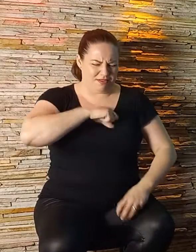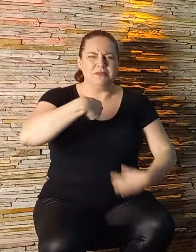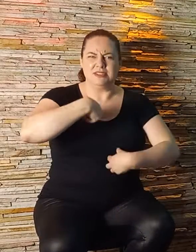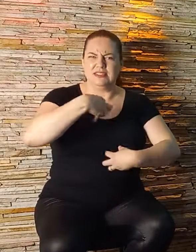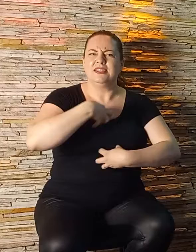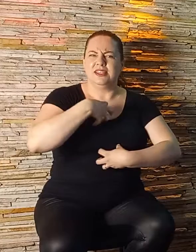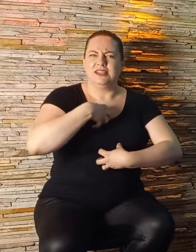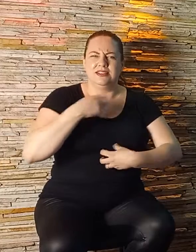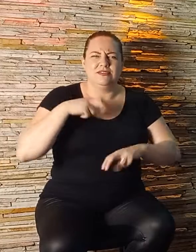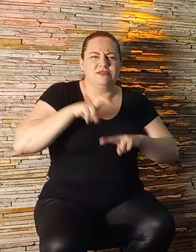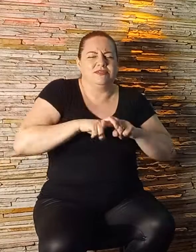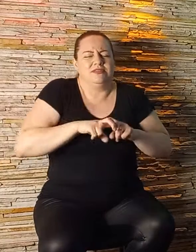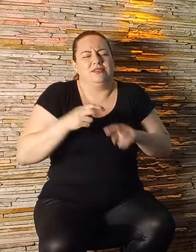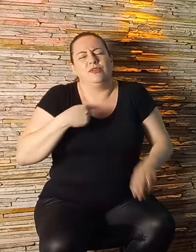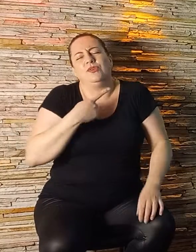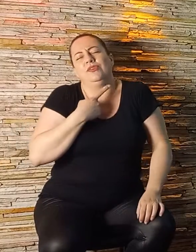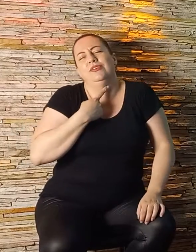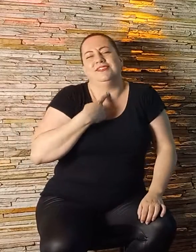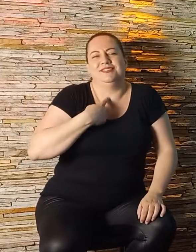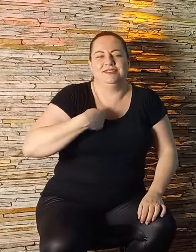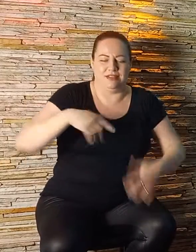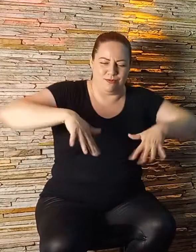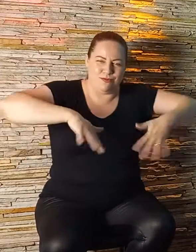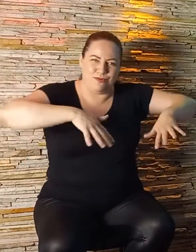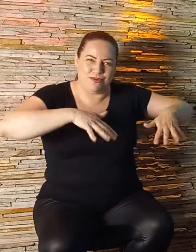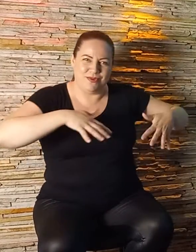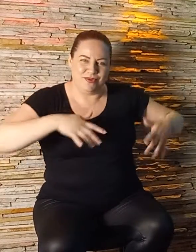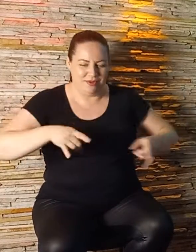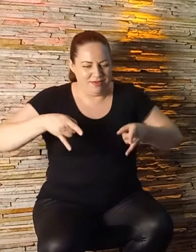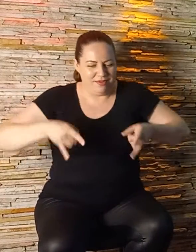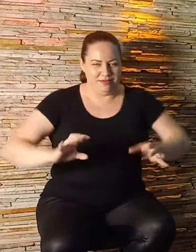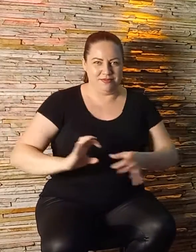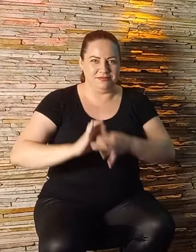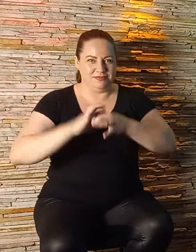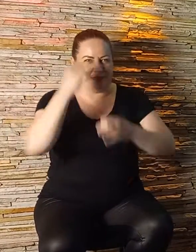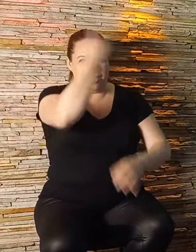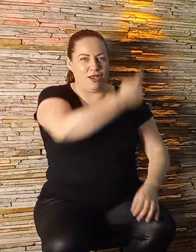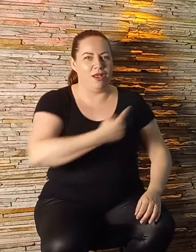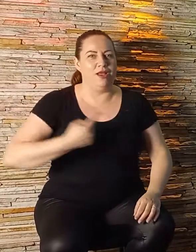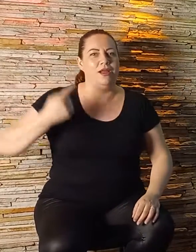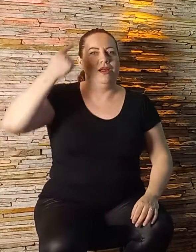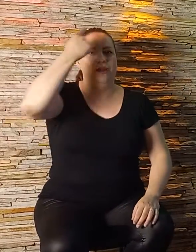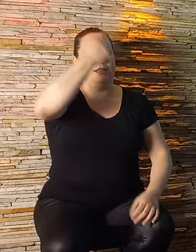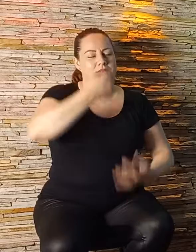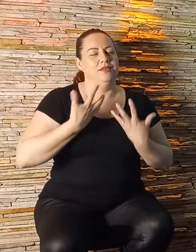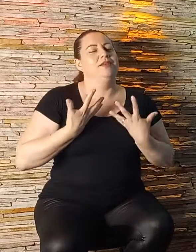me ama frente deixa a perna bamba só umas